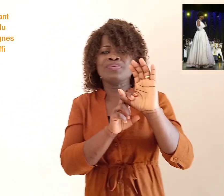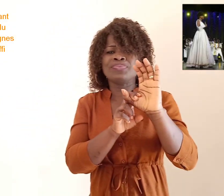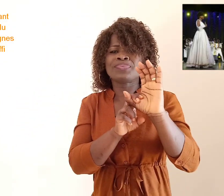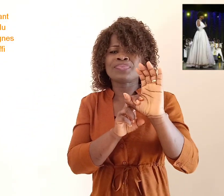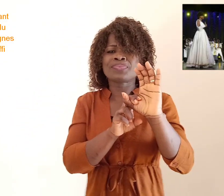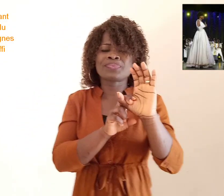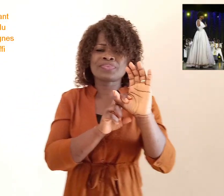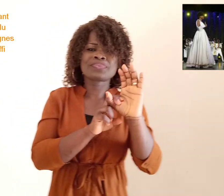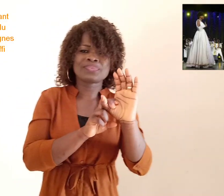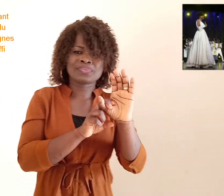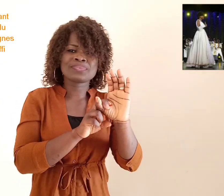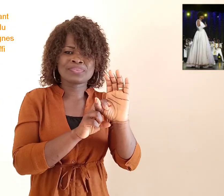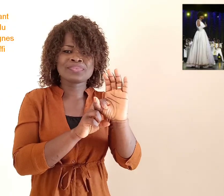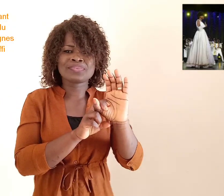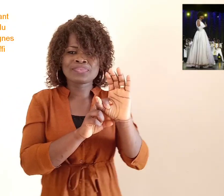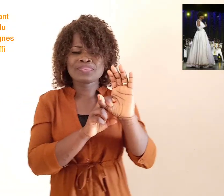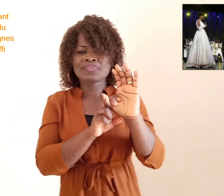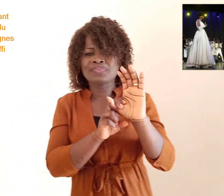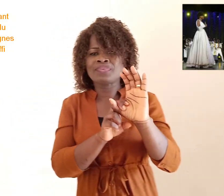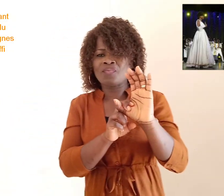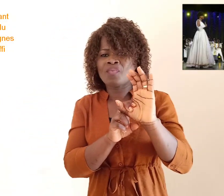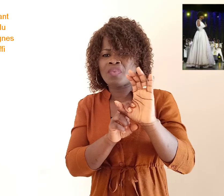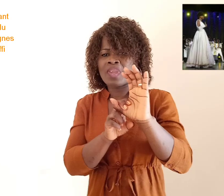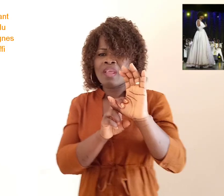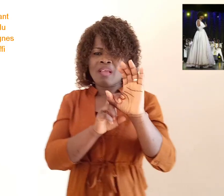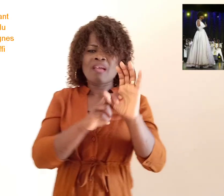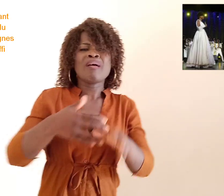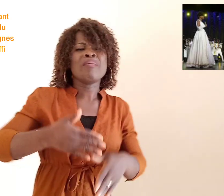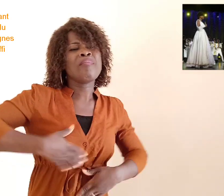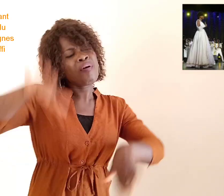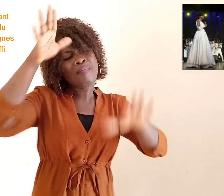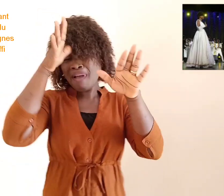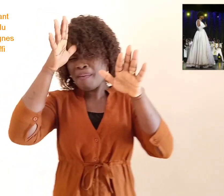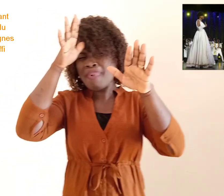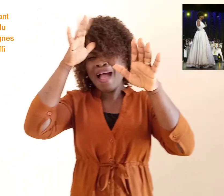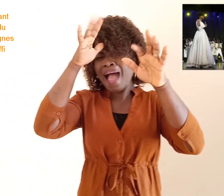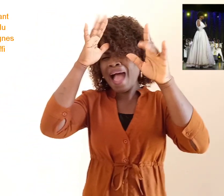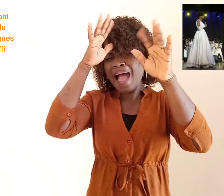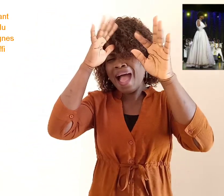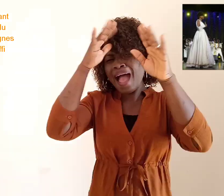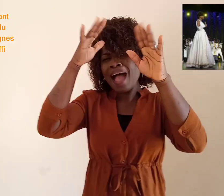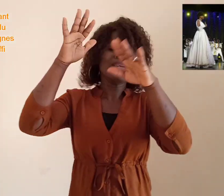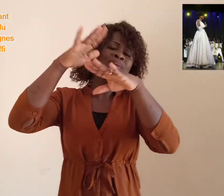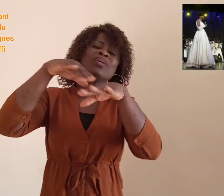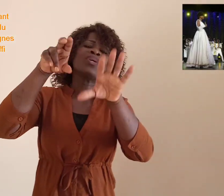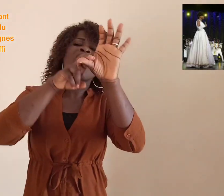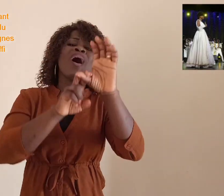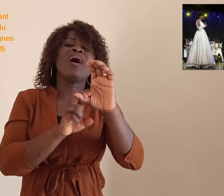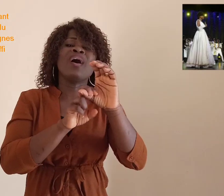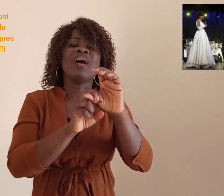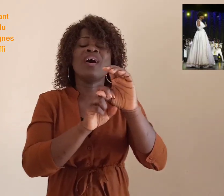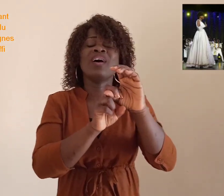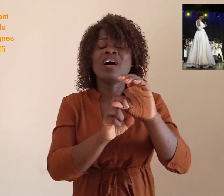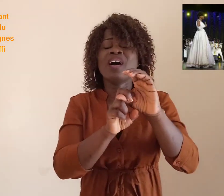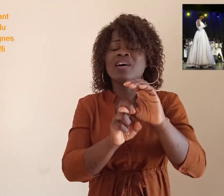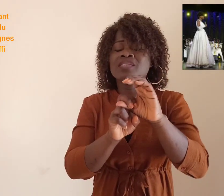en revanche ma sur Padre sur le